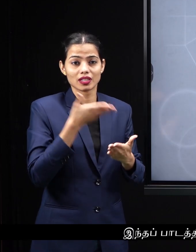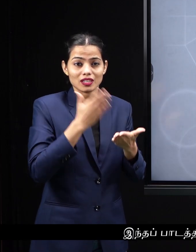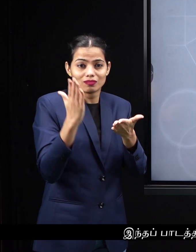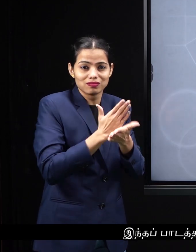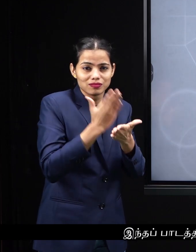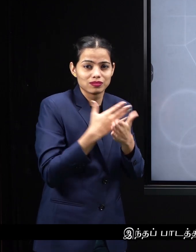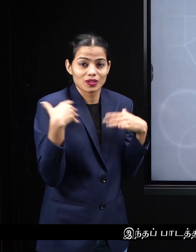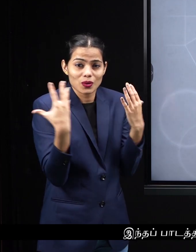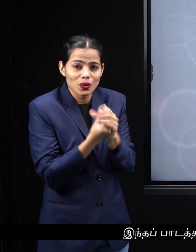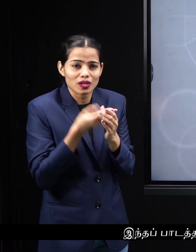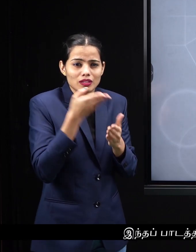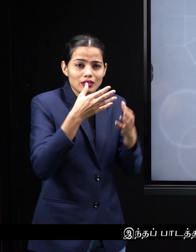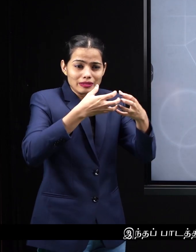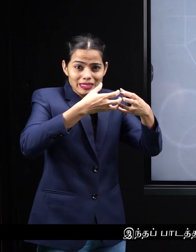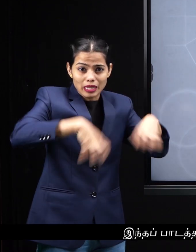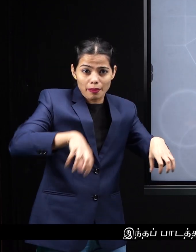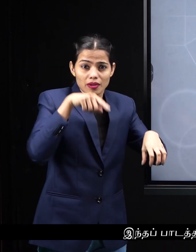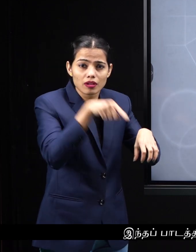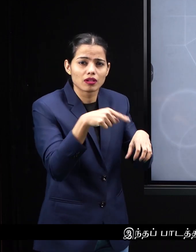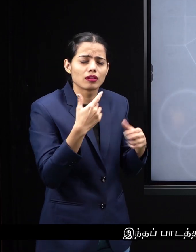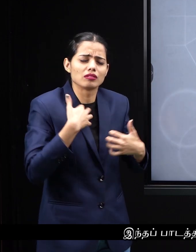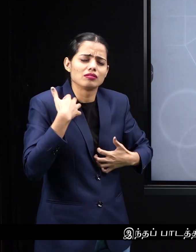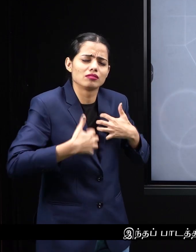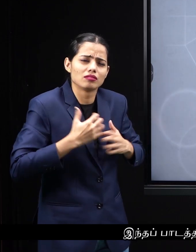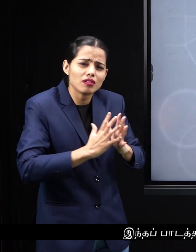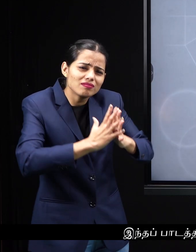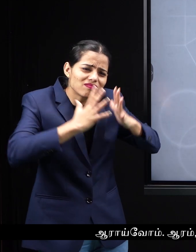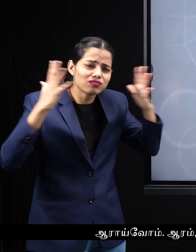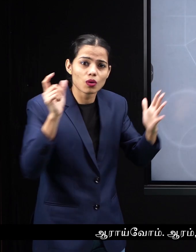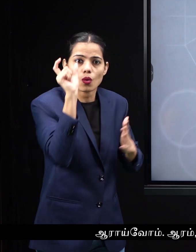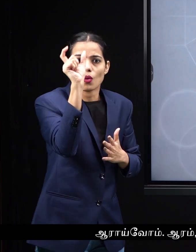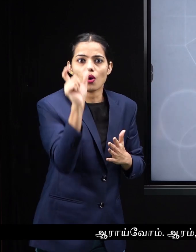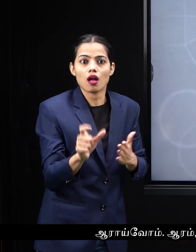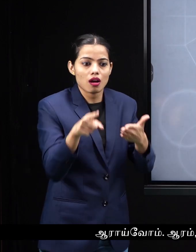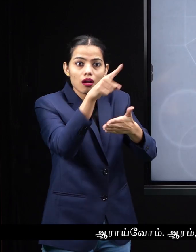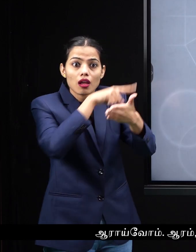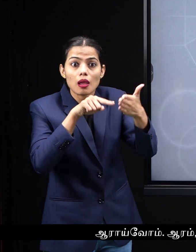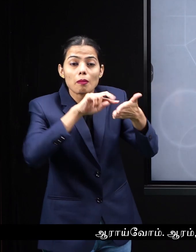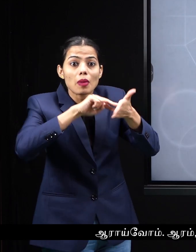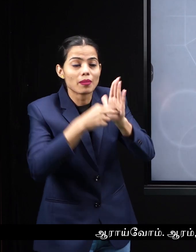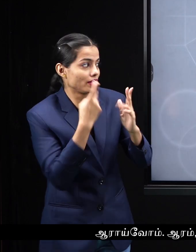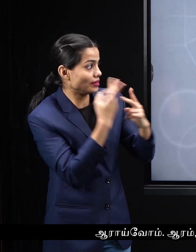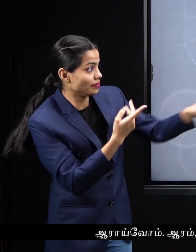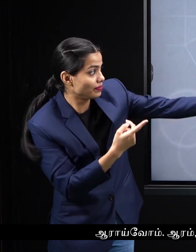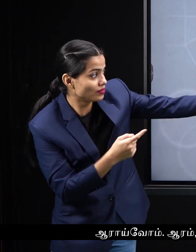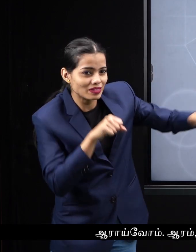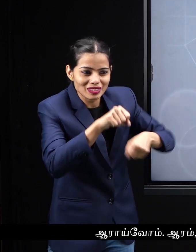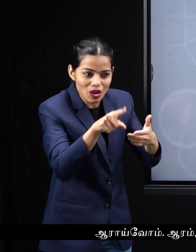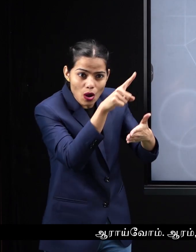இந்த பாடத்தில் வட்டங்களின் வசீகரிக்கும் உலகத்தை நாம் ஆராய்வோம். ஆரம், விட்டம், நாண் மற்றும்